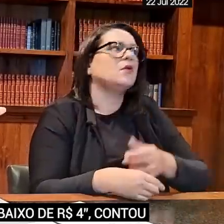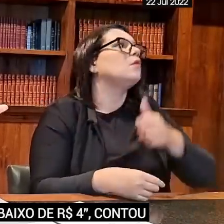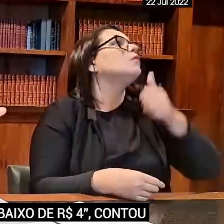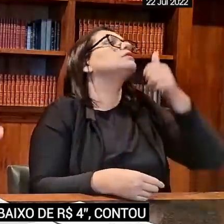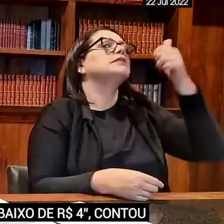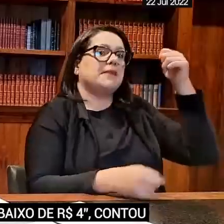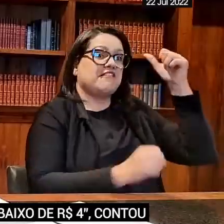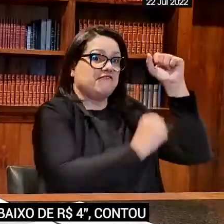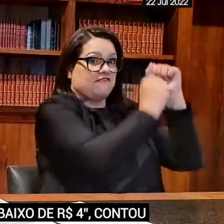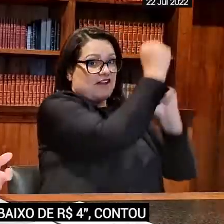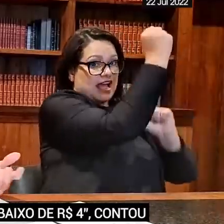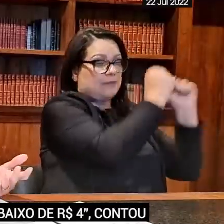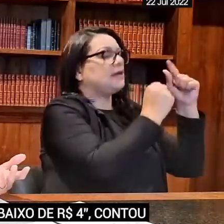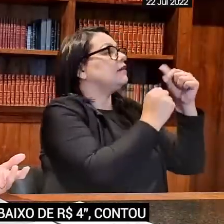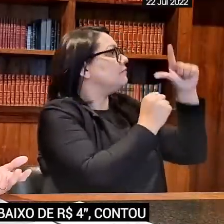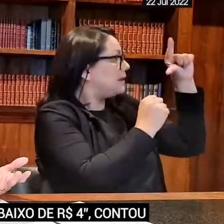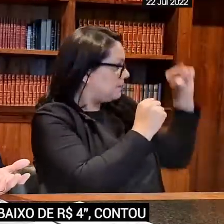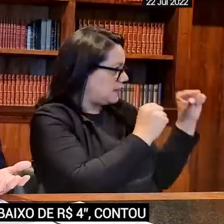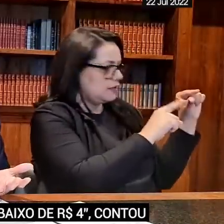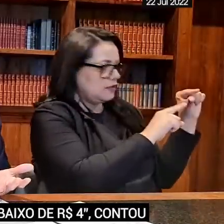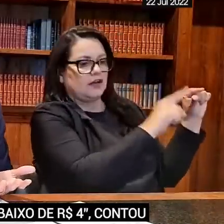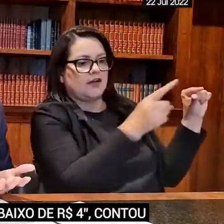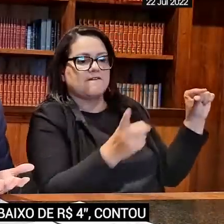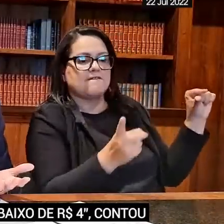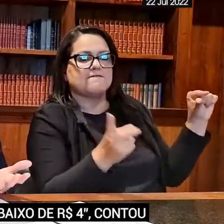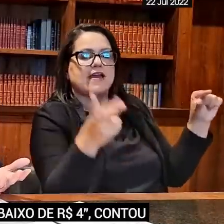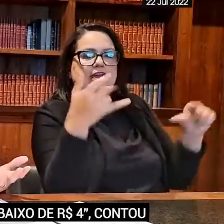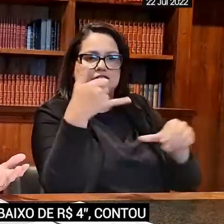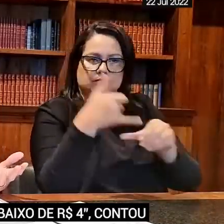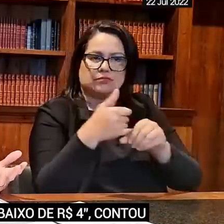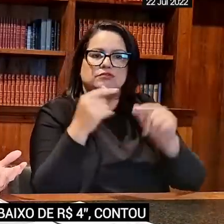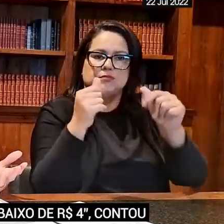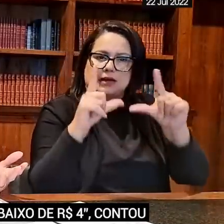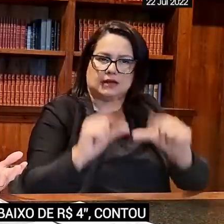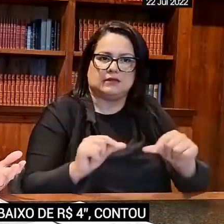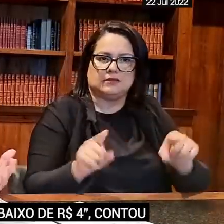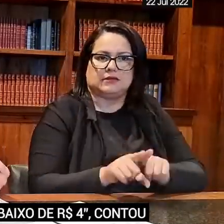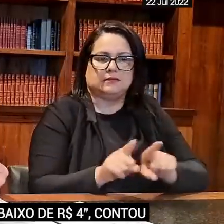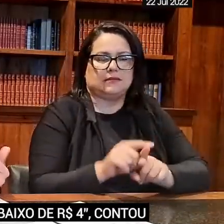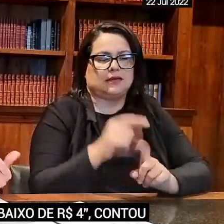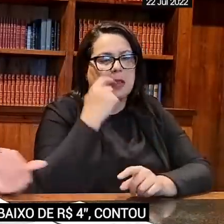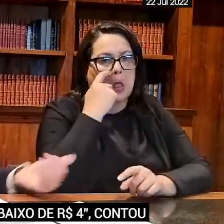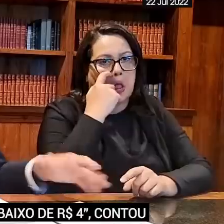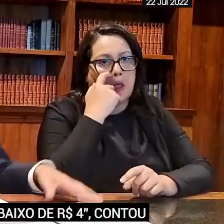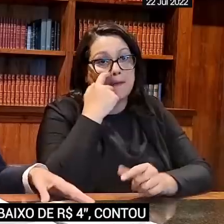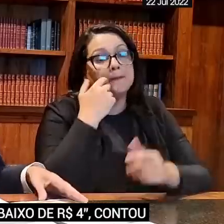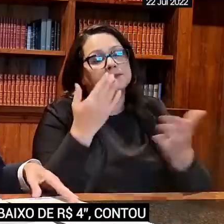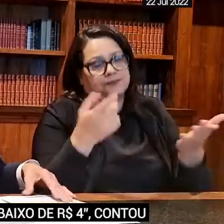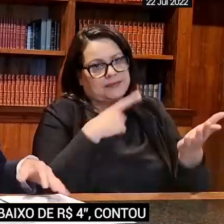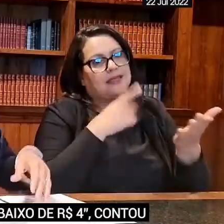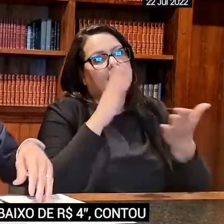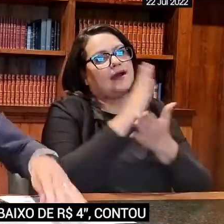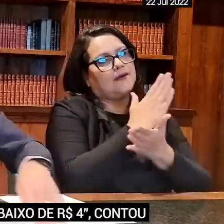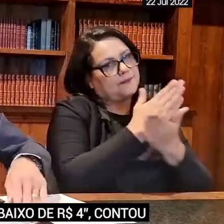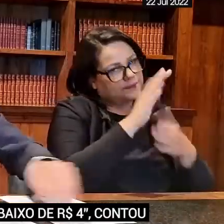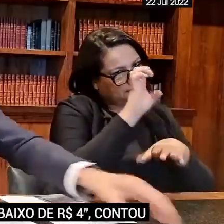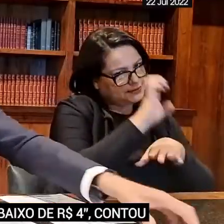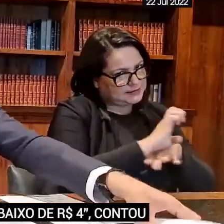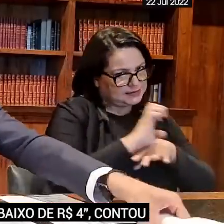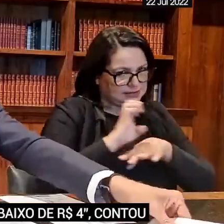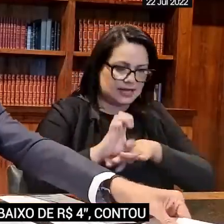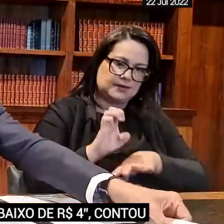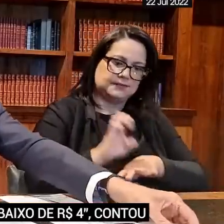que por sua vez caiu o posto de combustível bom então tem alguns estados